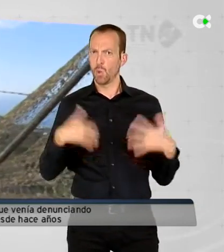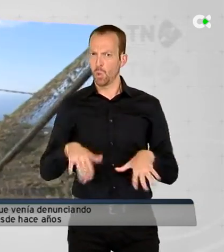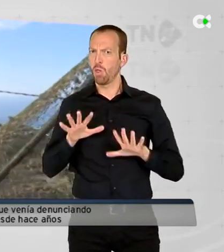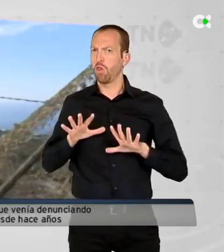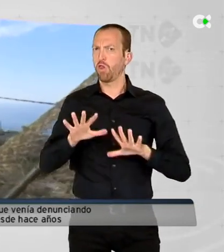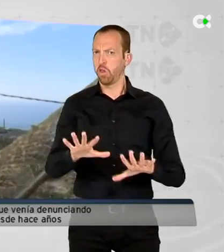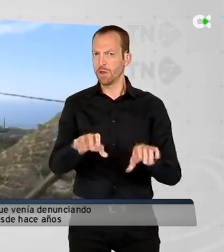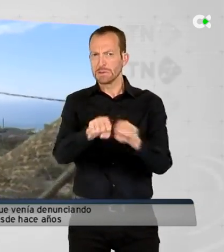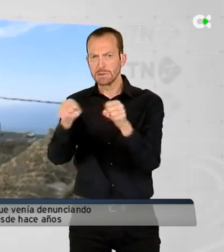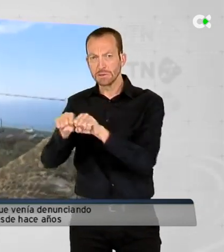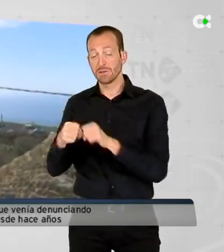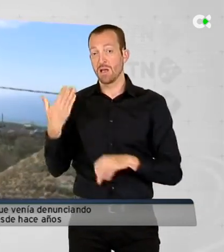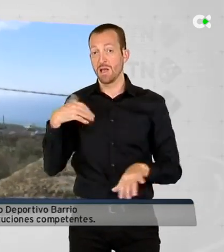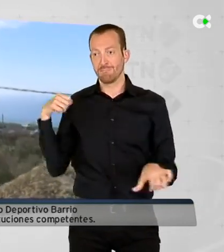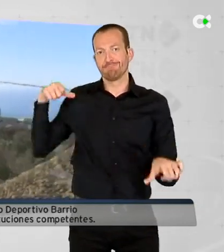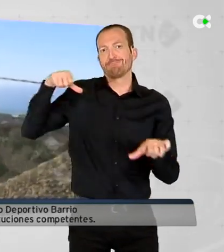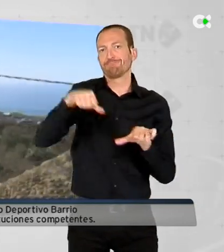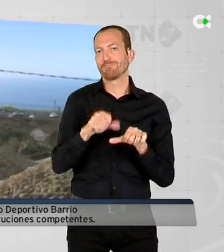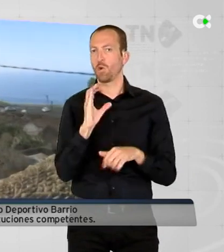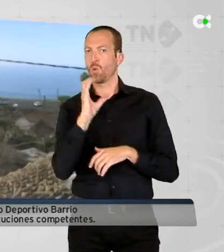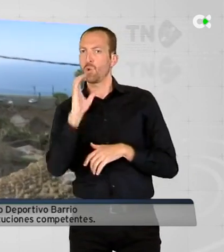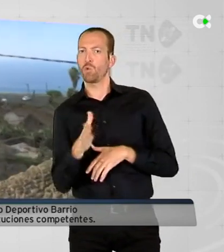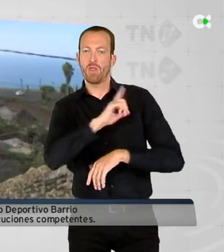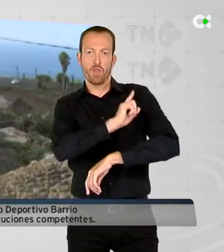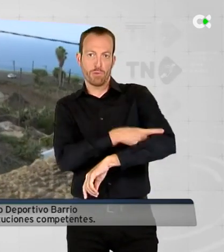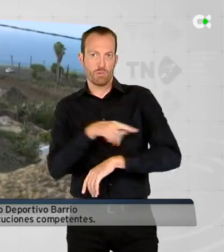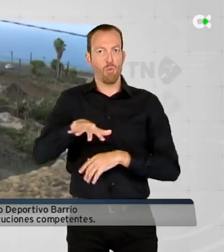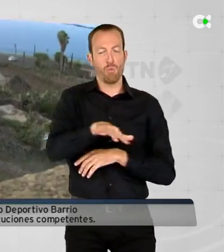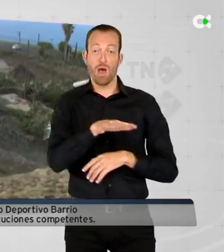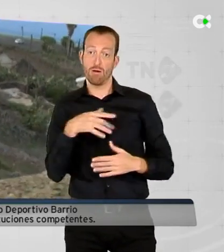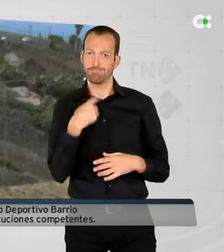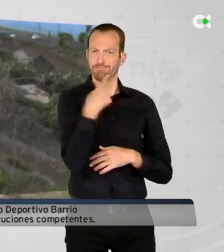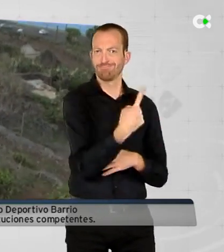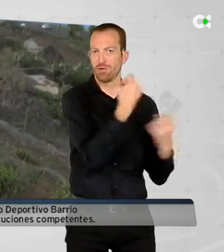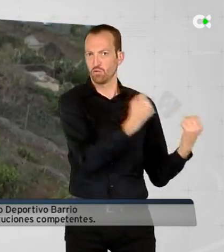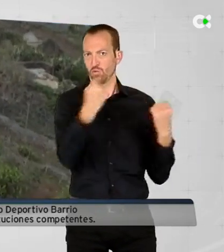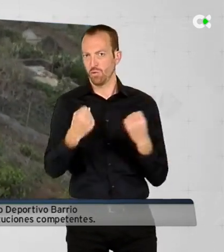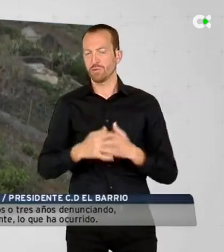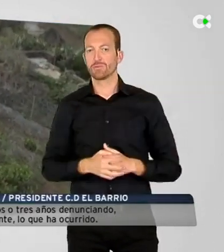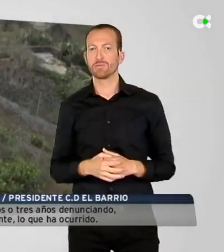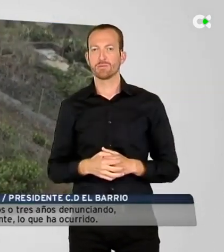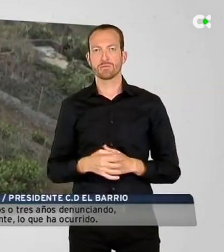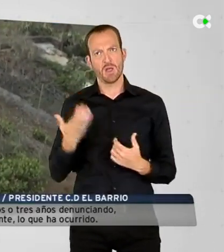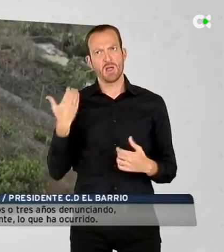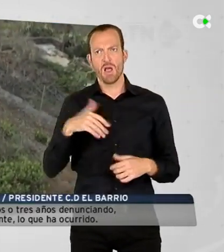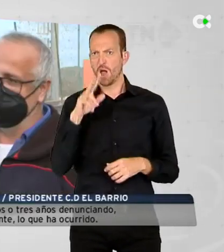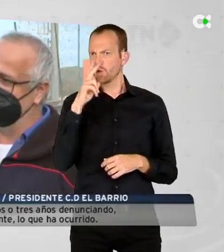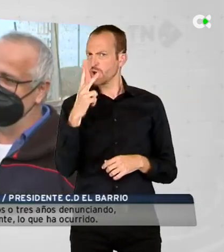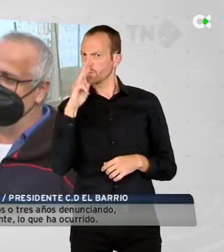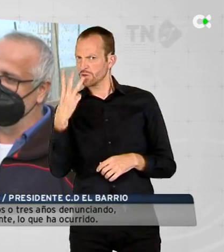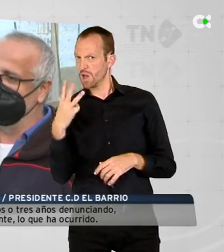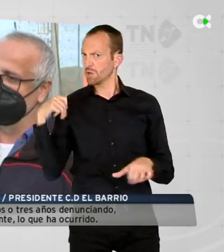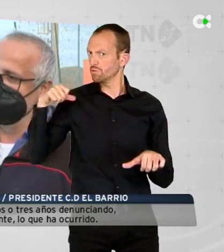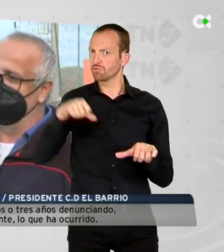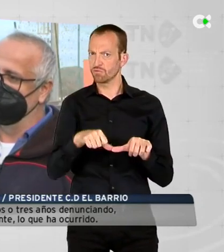que venía denunciando desde hace años el Club Deportivo Barrio a las instituciones competentes. Ya llevamos dos, tres años